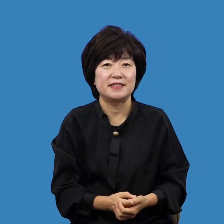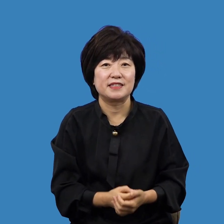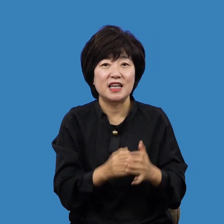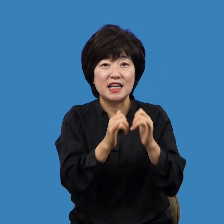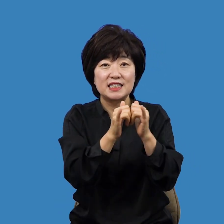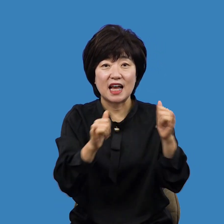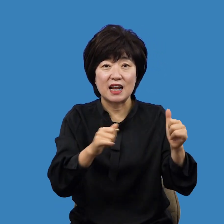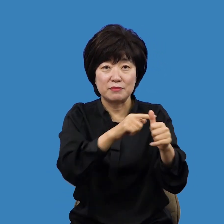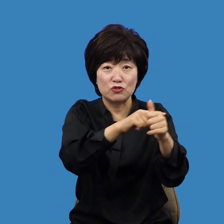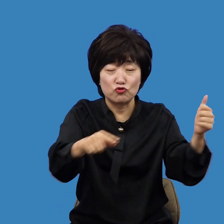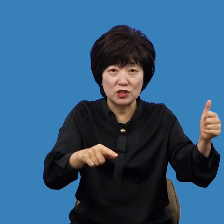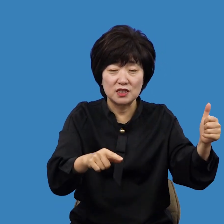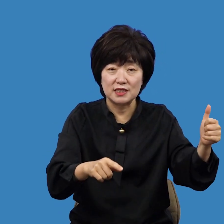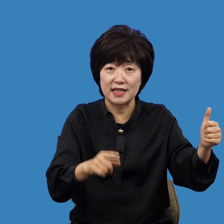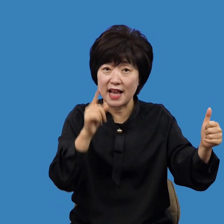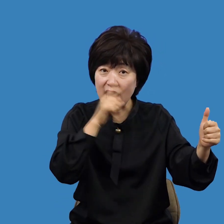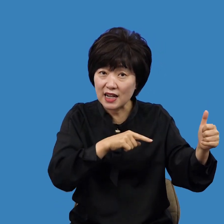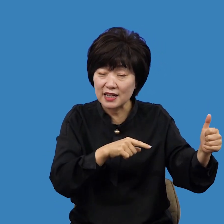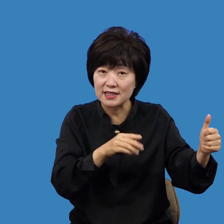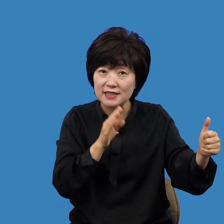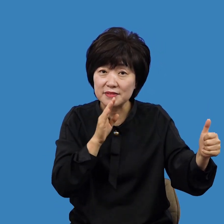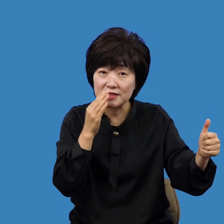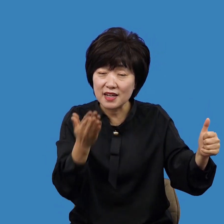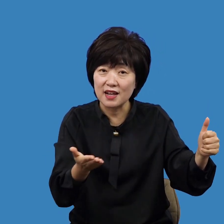사람을 죽이는 것이 악합니까?